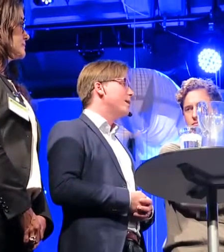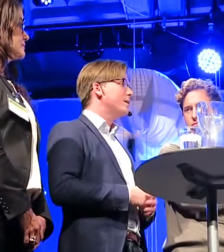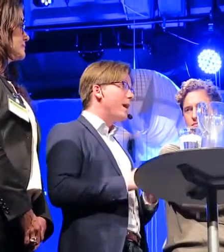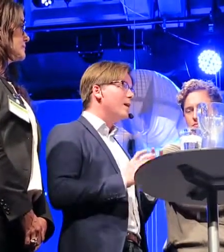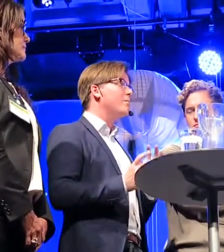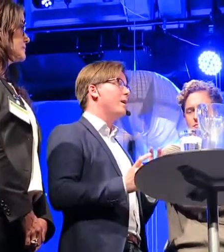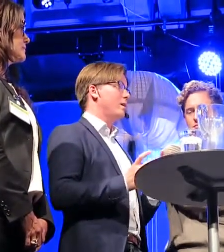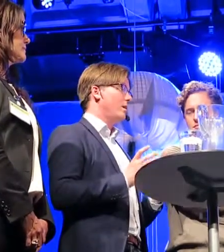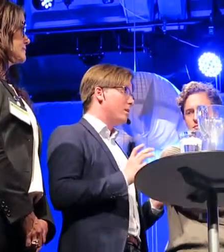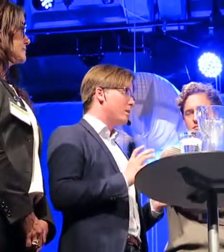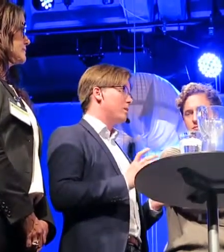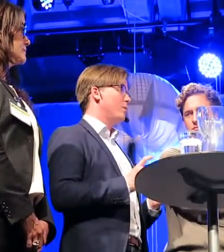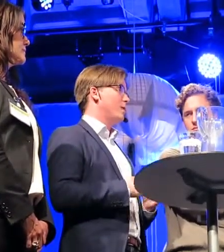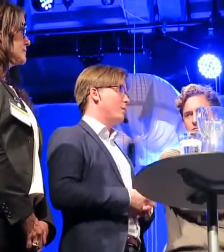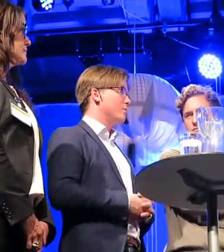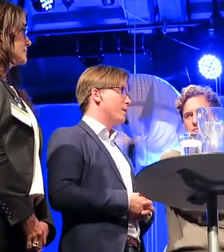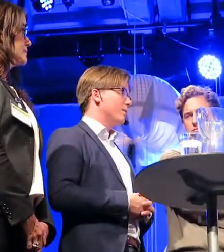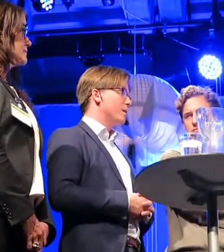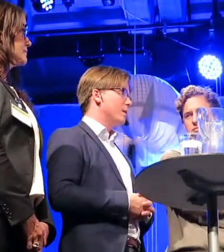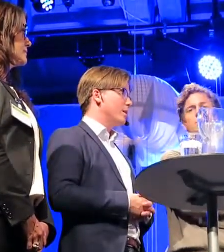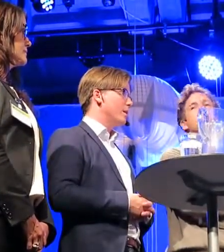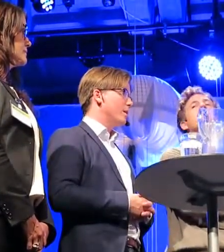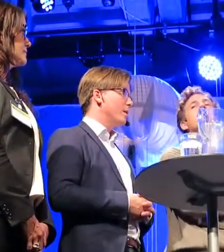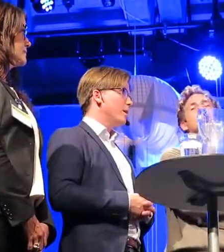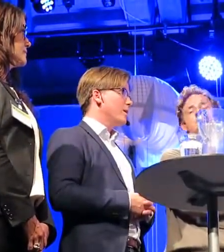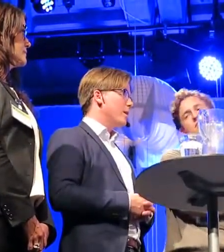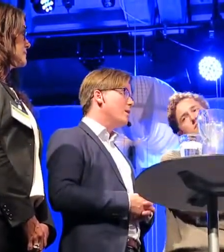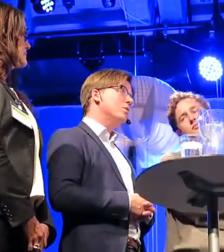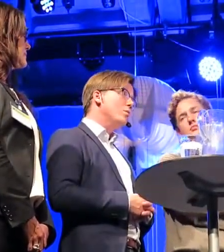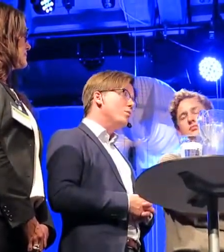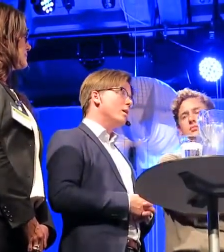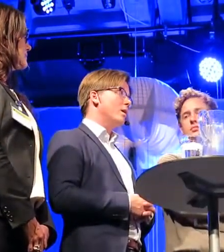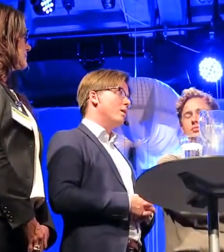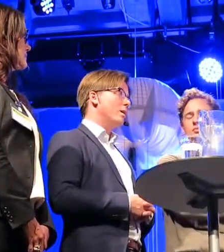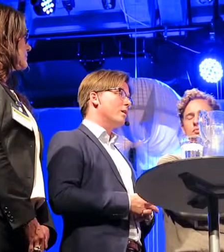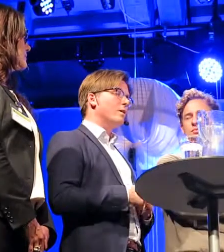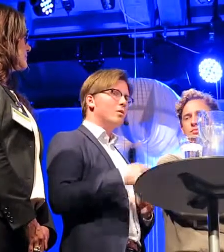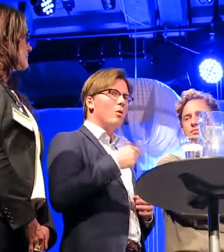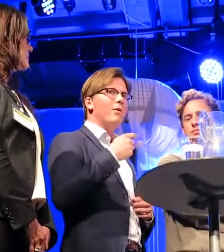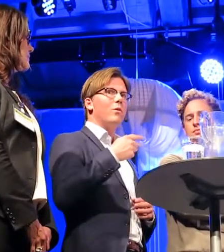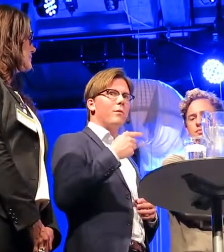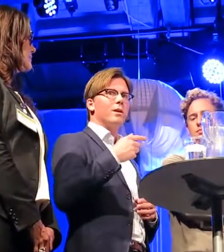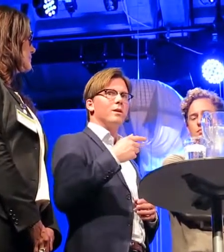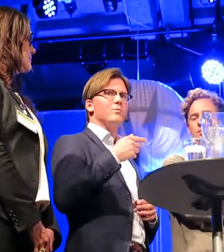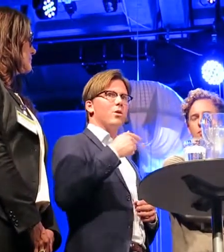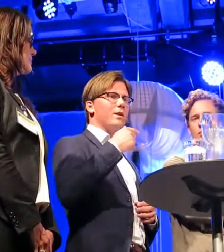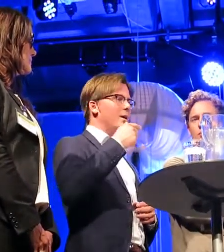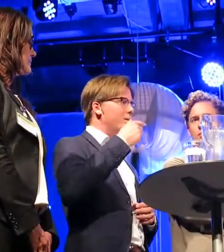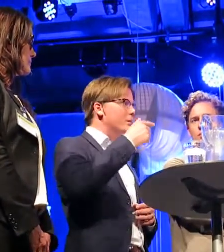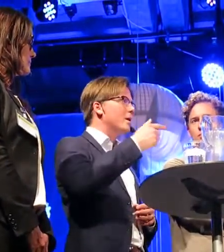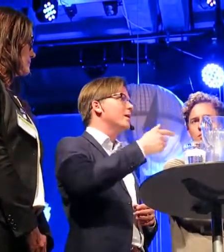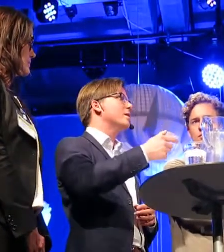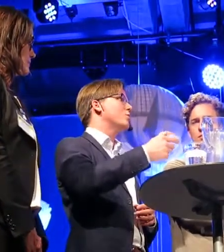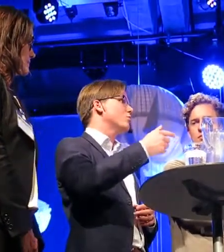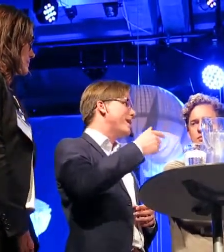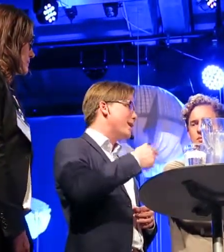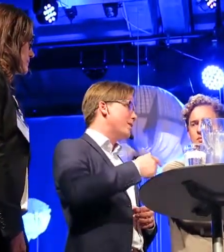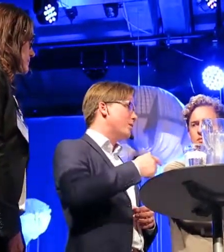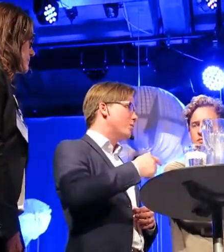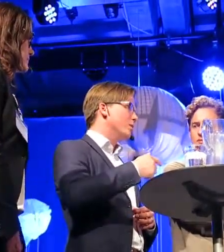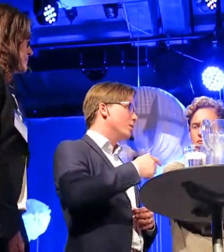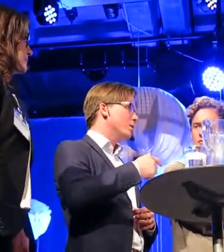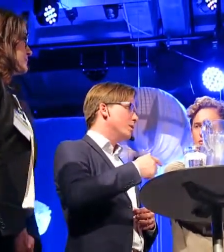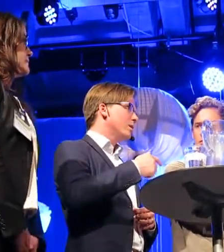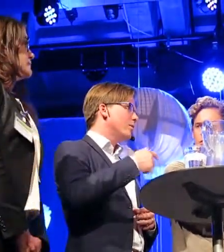umgås och vi ligger i den meningen i ett internationellt perspektiv ganska lika. Sen tror jag att de av våra partier som har den